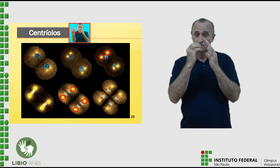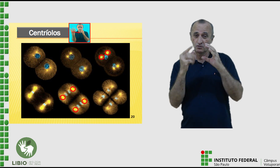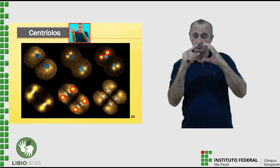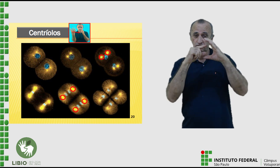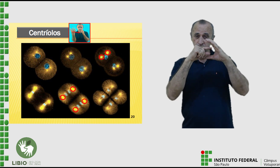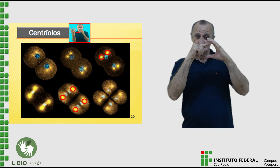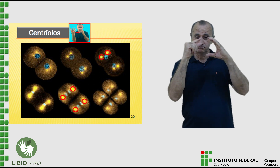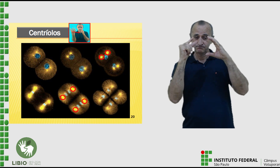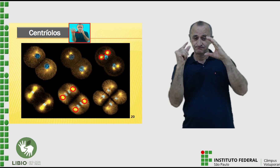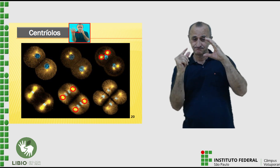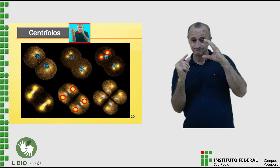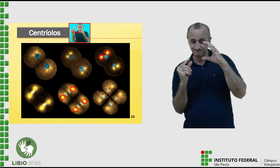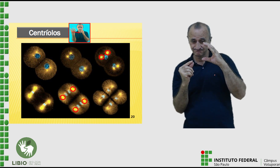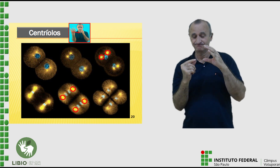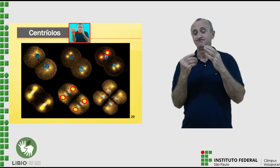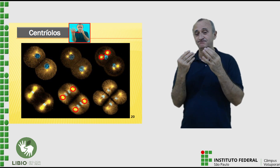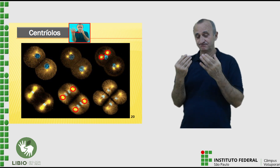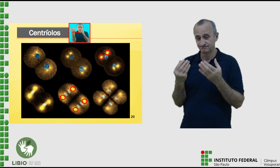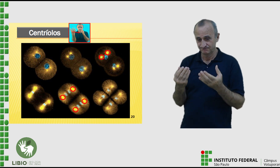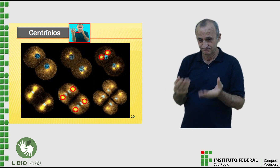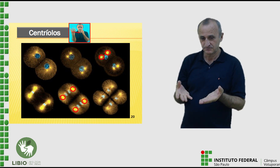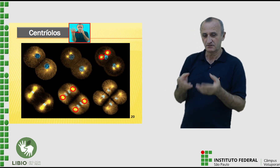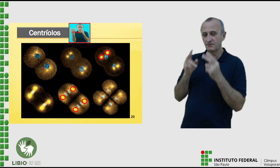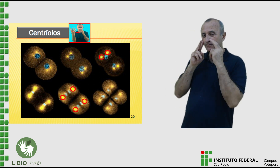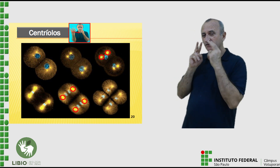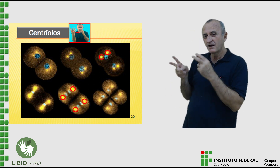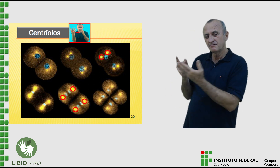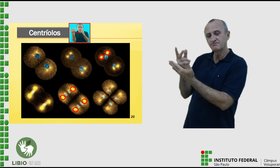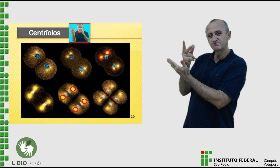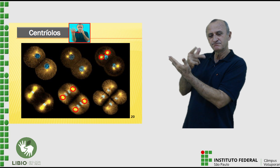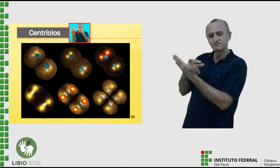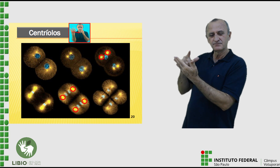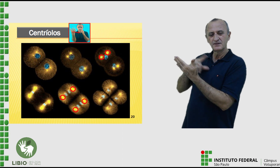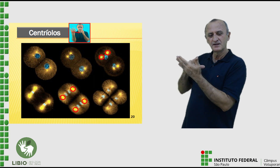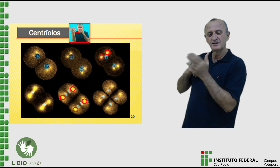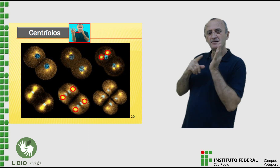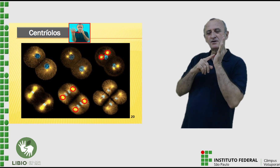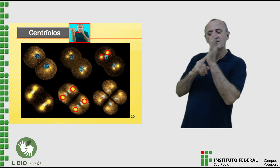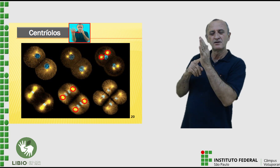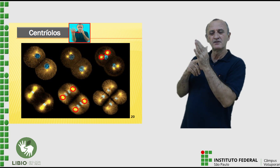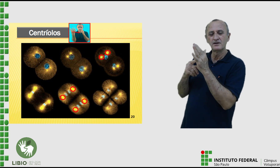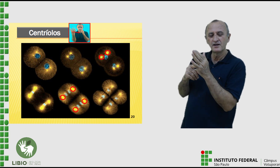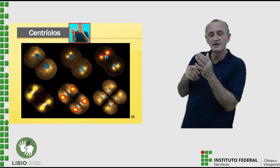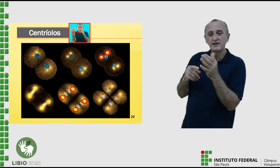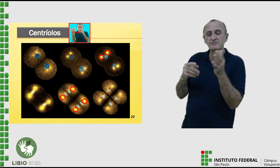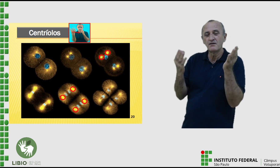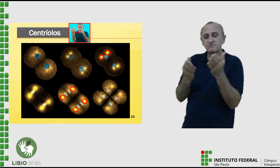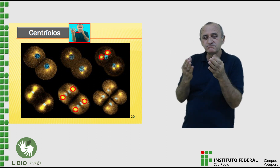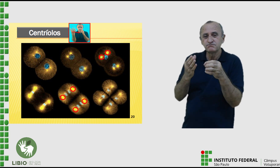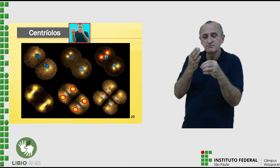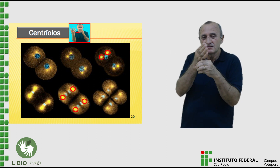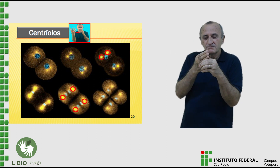centríolos, ou esse sinal de centríolos. Então, olha, no slide ao lado, temos